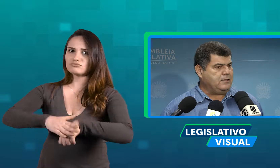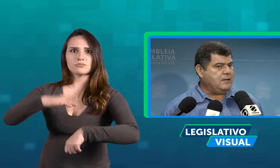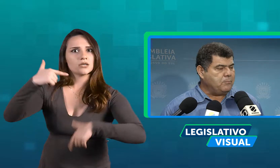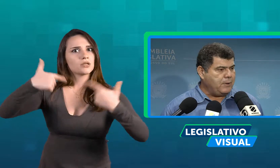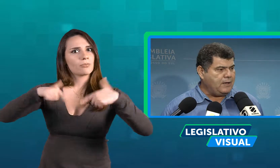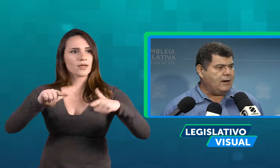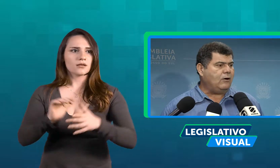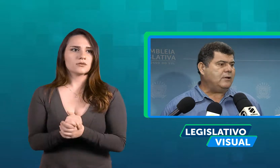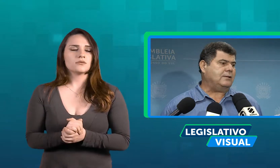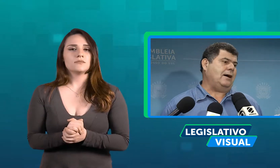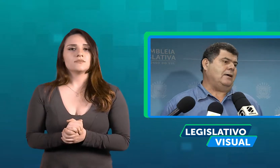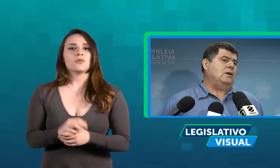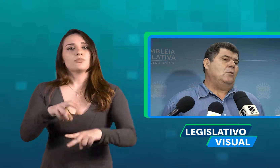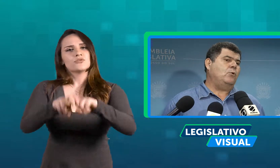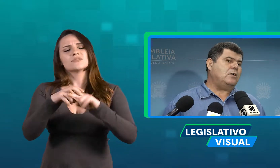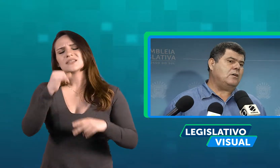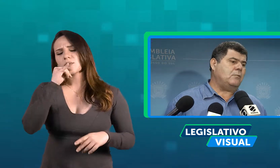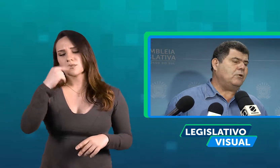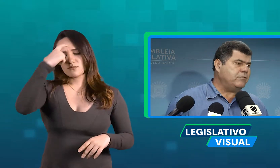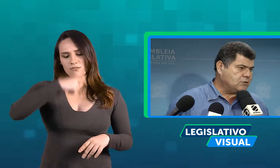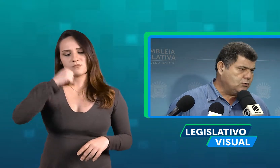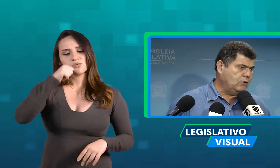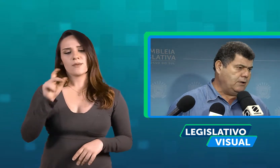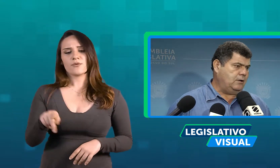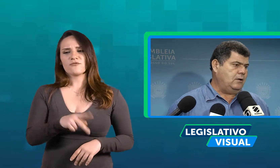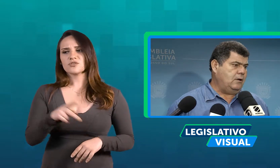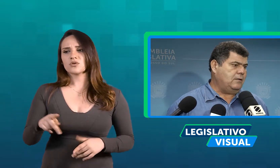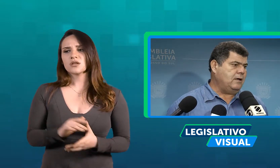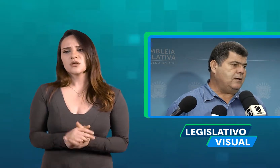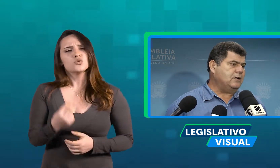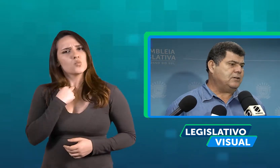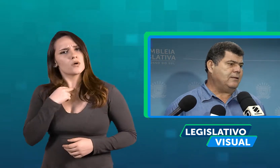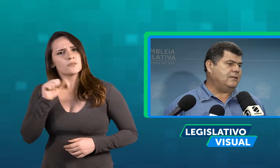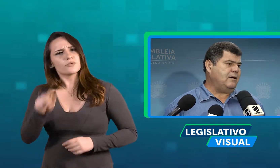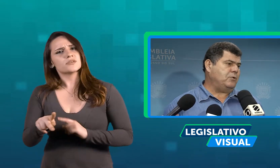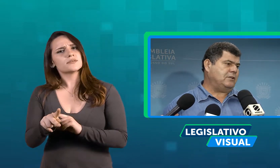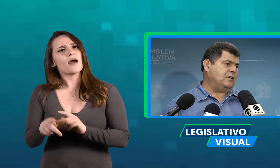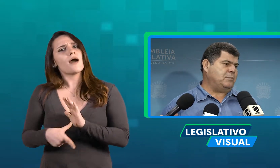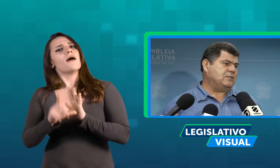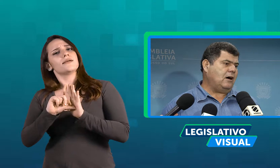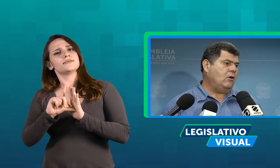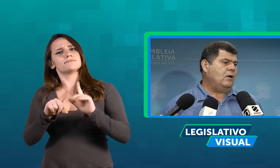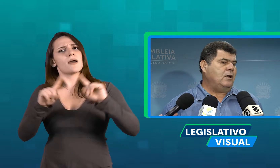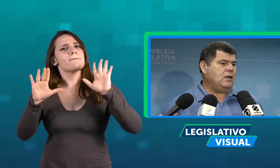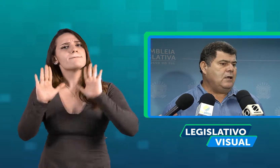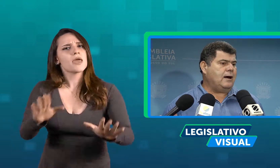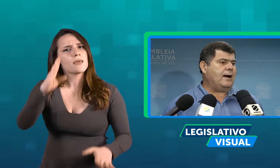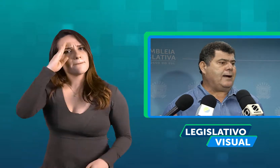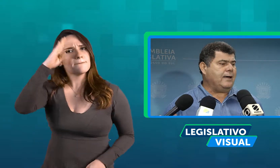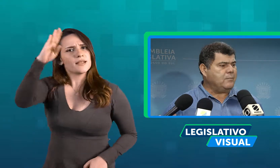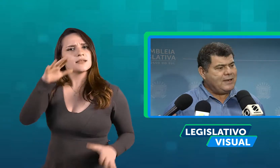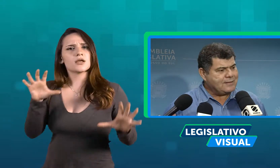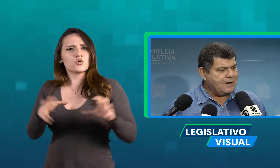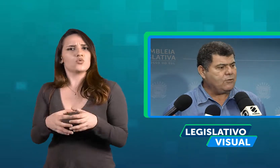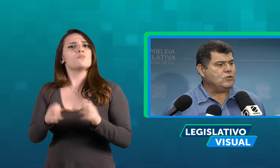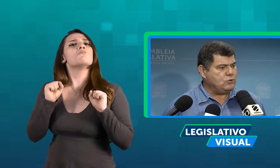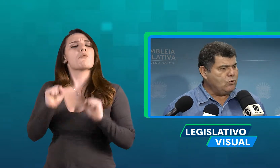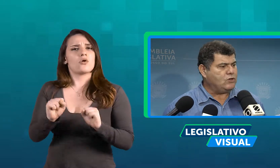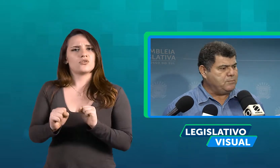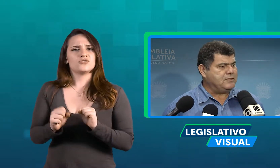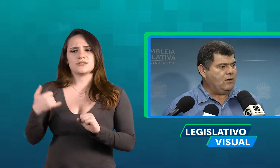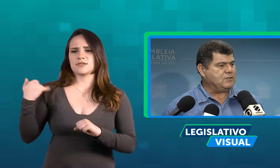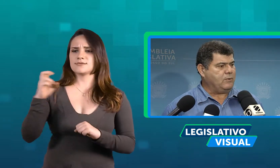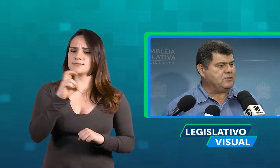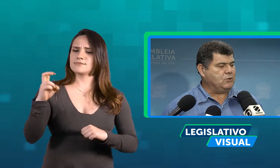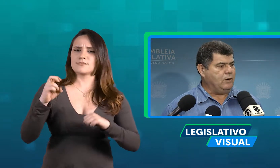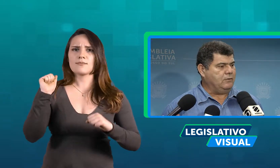sobrecarrega. E também há um detalhe, por que a professora tem que deixar de ter a aposentadoria especial e a carreira militar continua